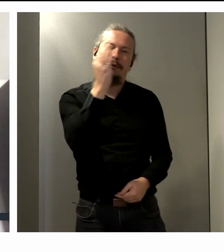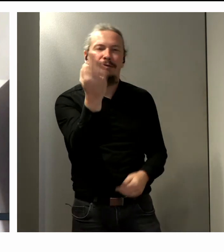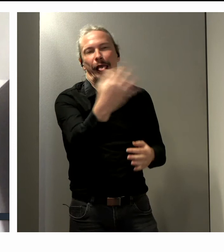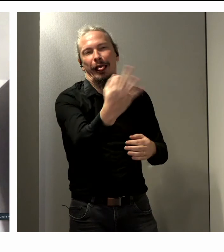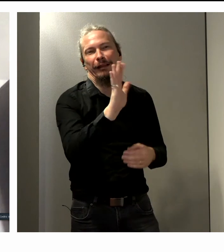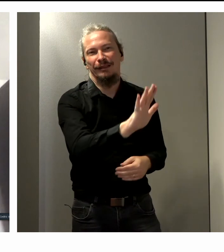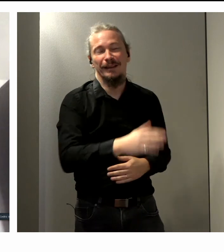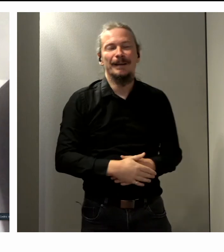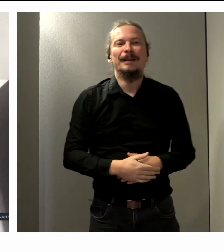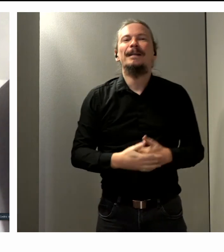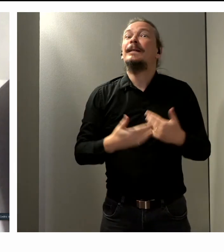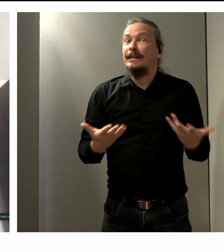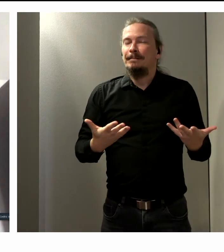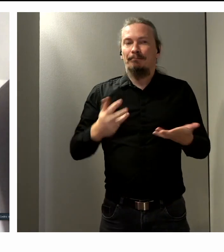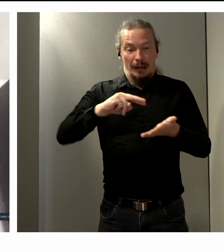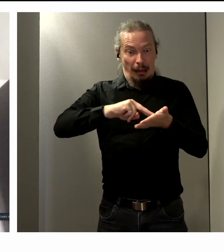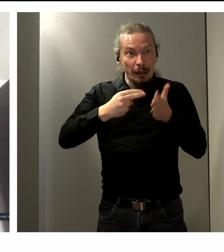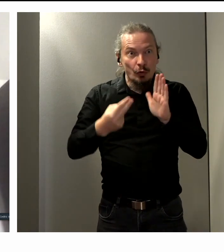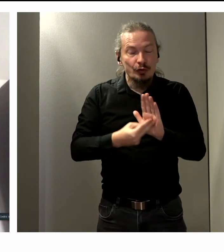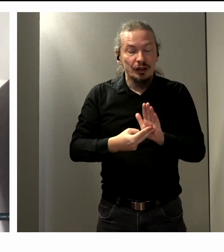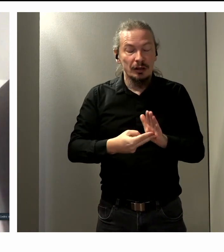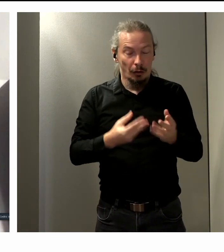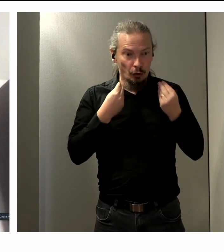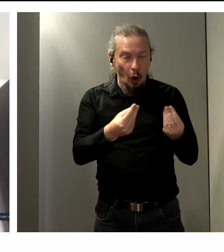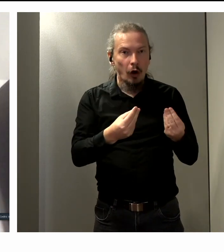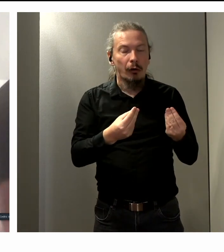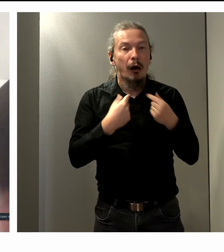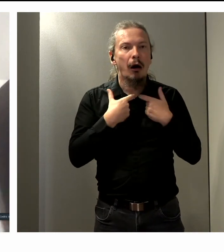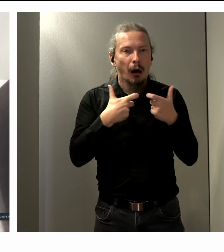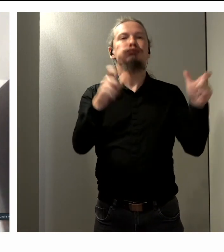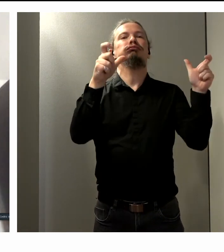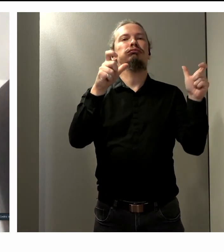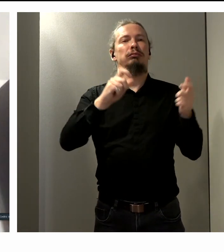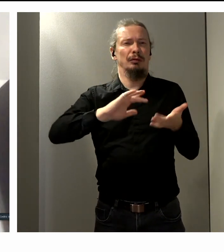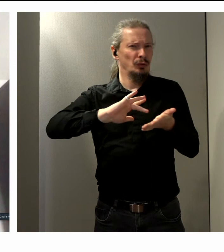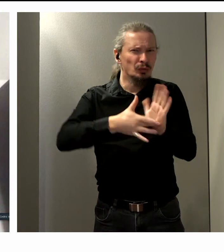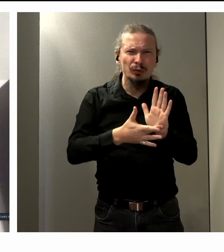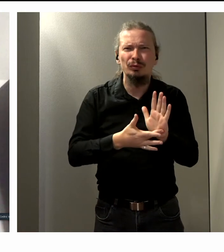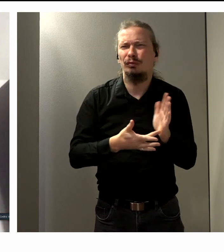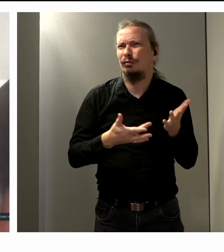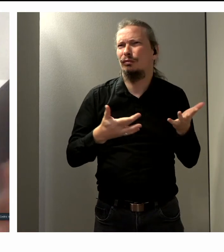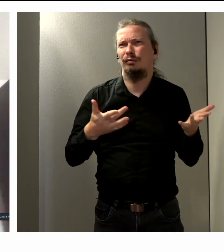caractéristiques. Et la technologie lui avait vraiment permis d'avoir accès à tous les